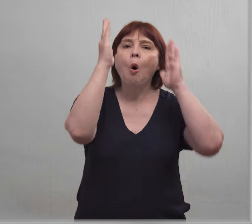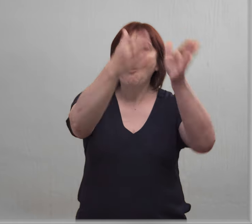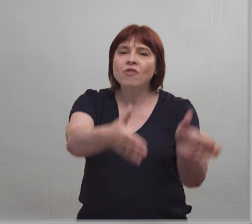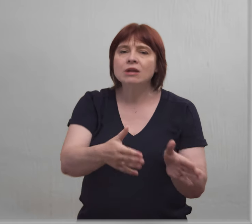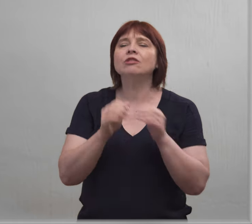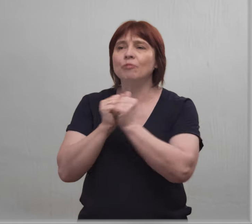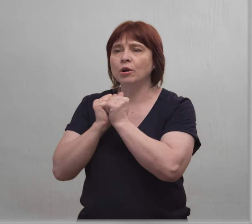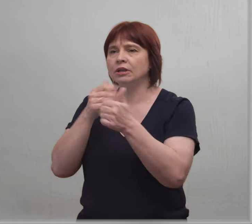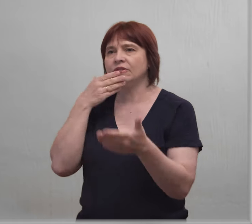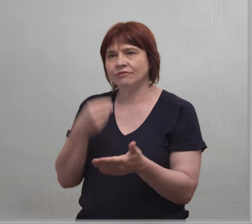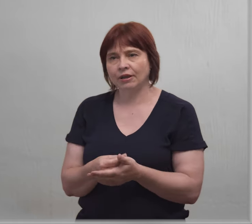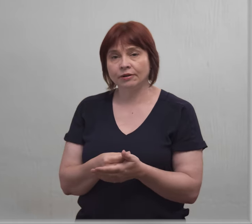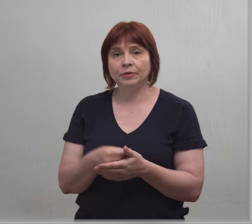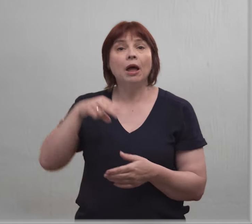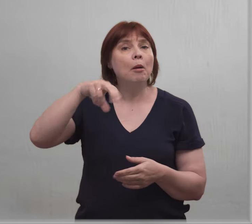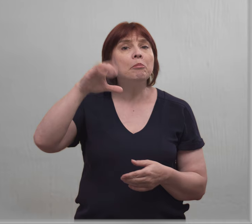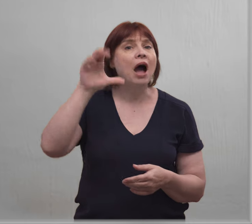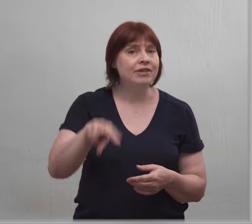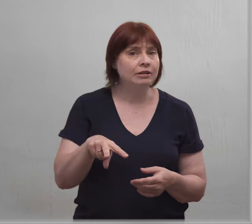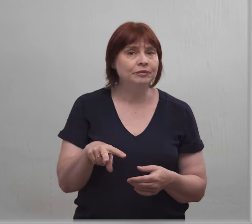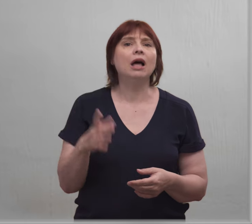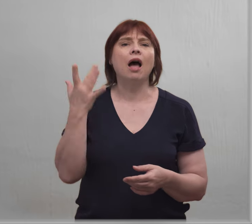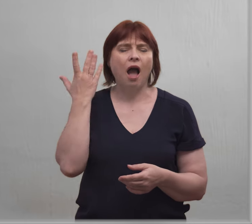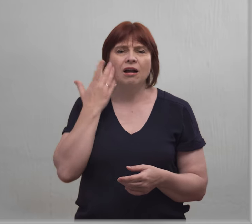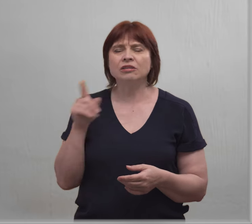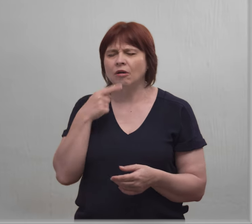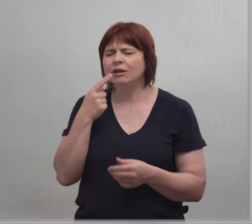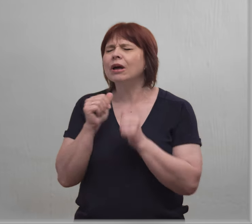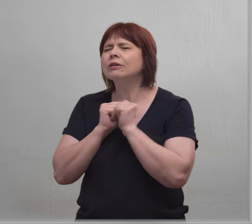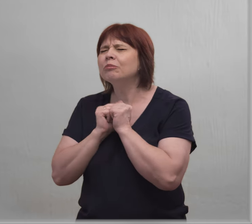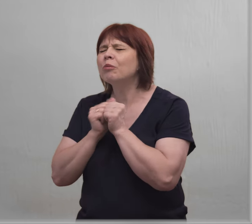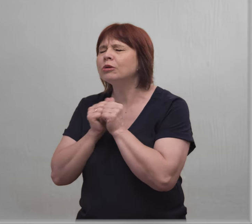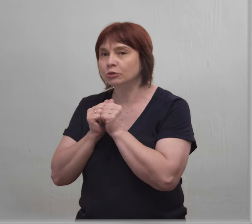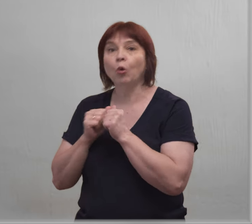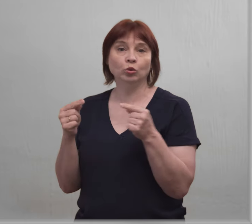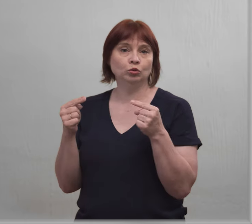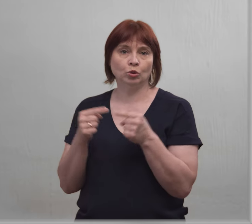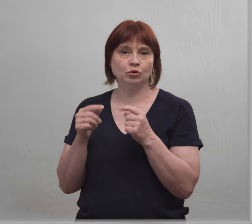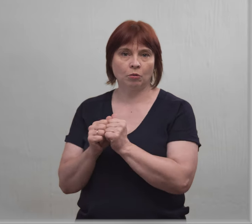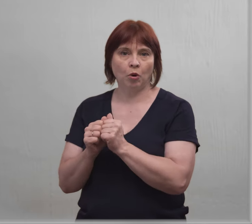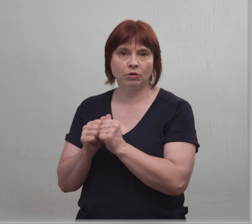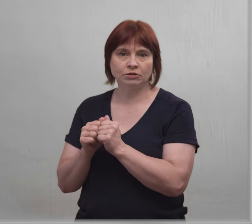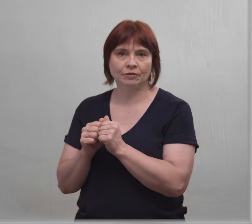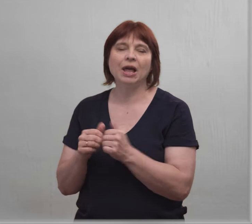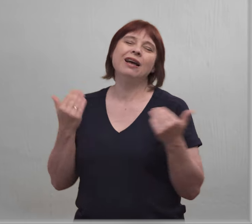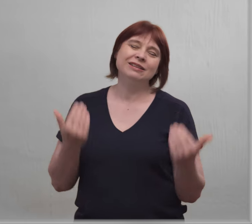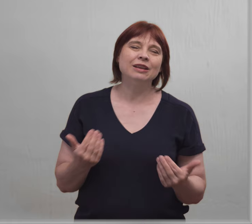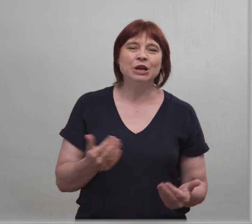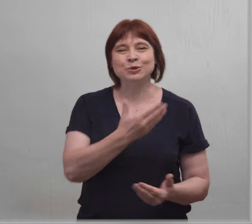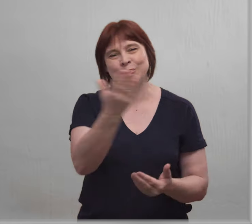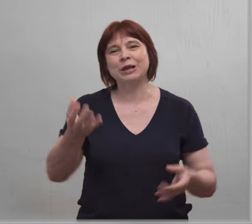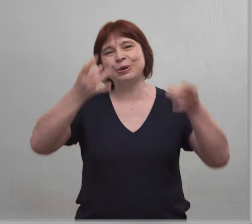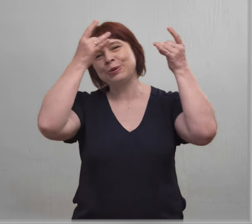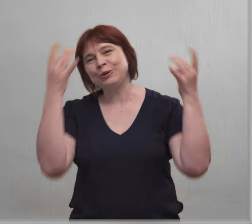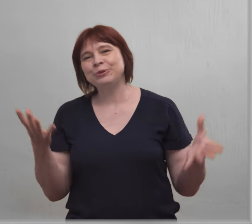В отличие от нас, апостол Павел, он, когда говорит «молюсь», он молится, потому что очень часто, особенно в современной